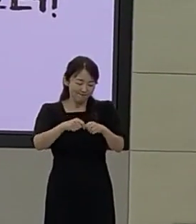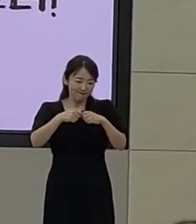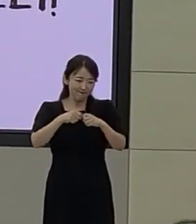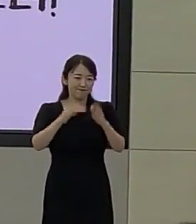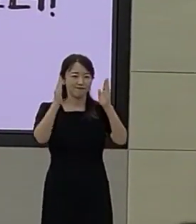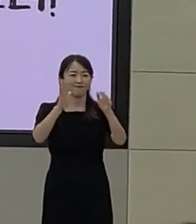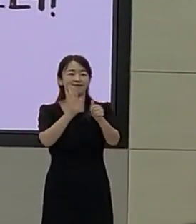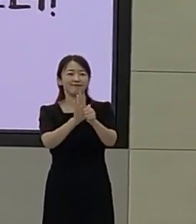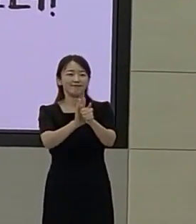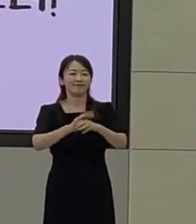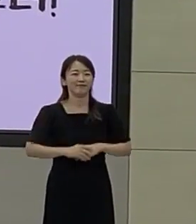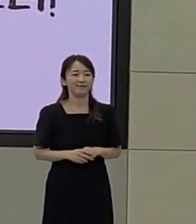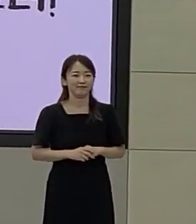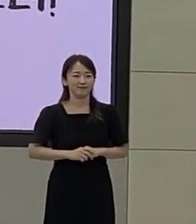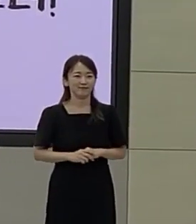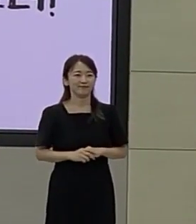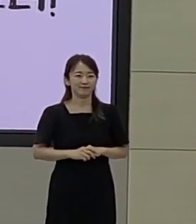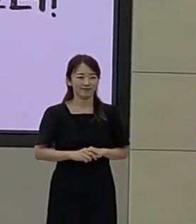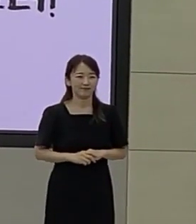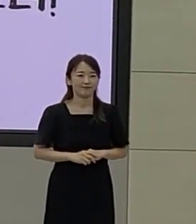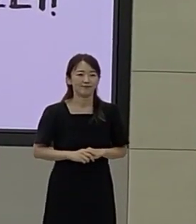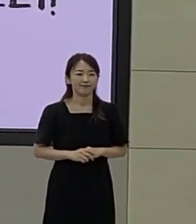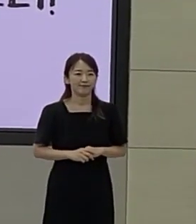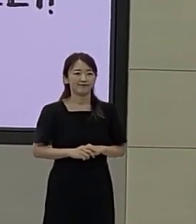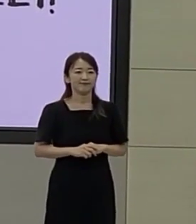빈틈없는 학습 지연을 이어가겠습니다.